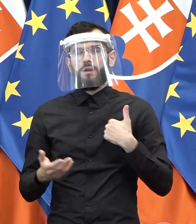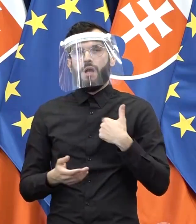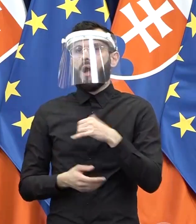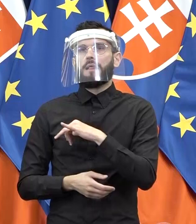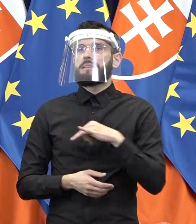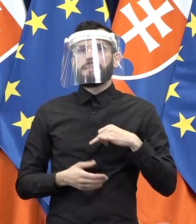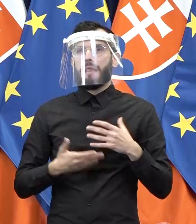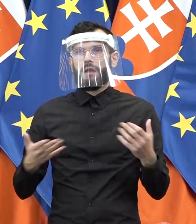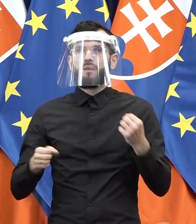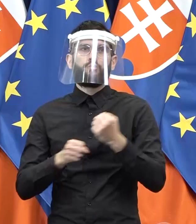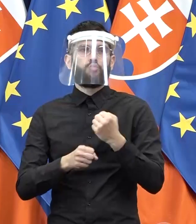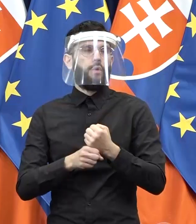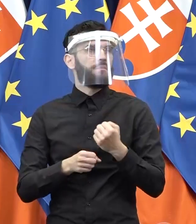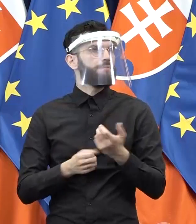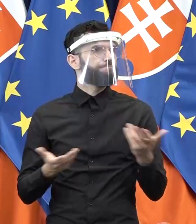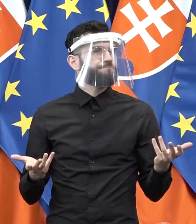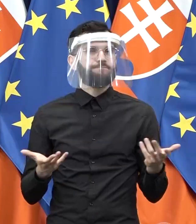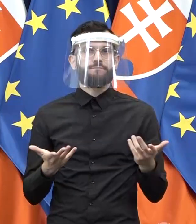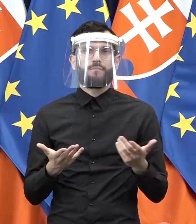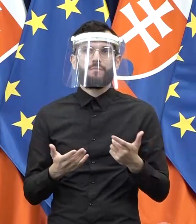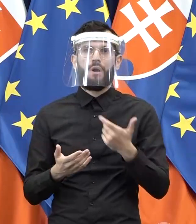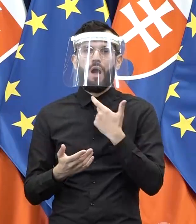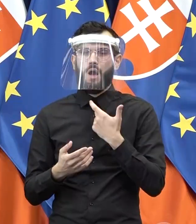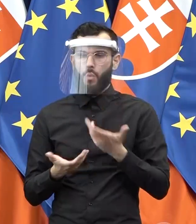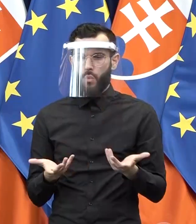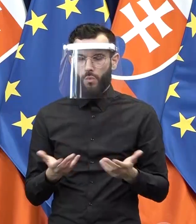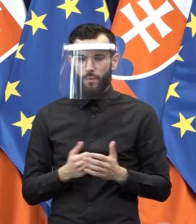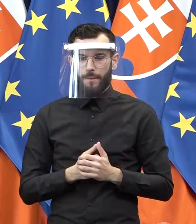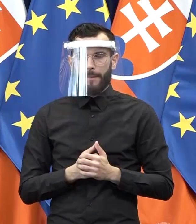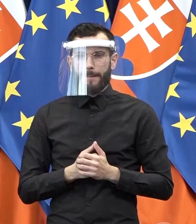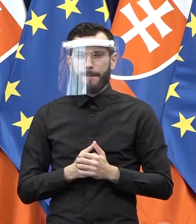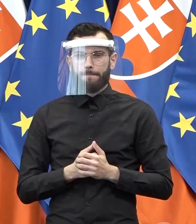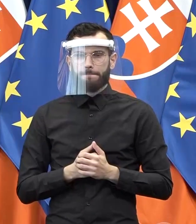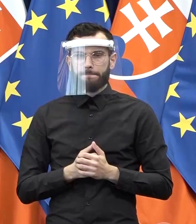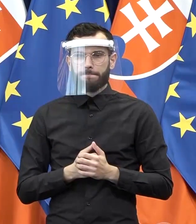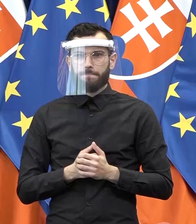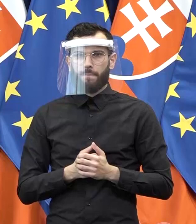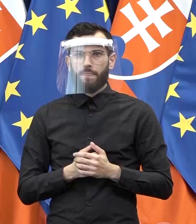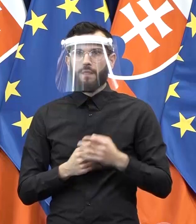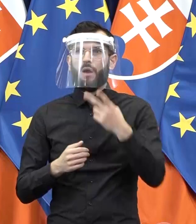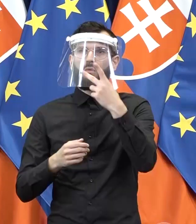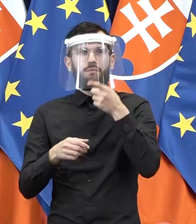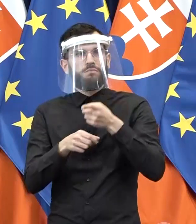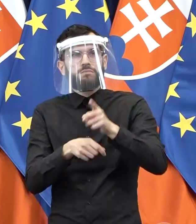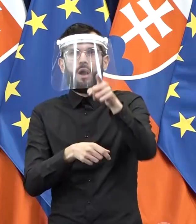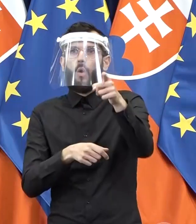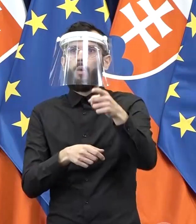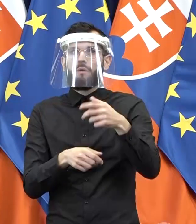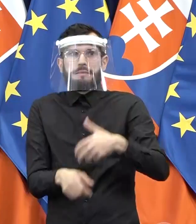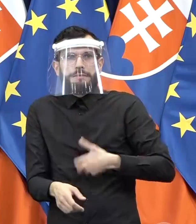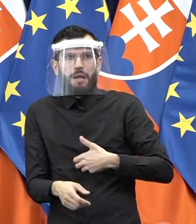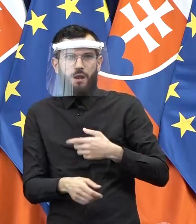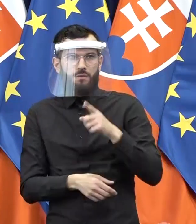Nechceme robiť čokoľvek, čo by mohlo spôsobiť, by som povedal taký zase nepatričný strach alebo nepatričné